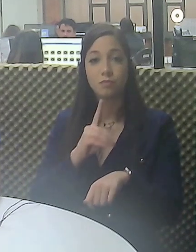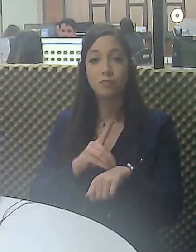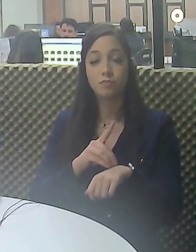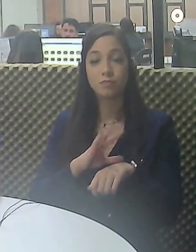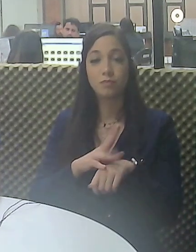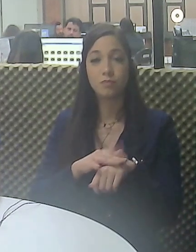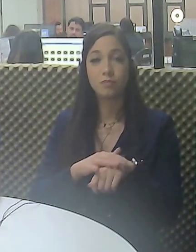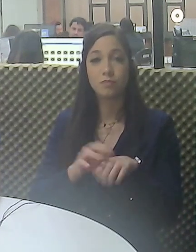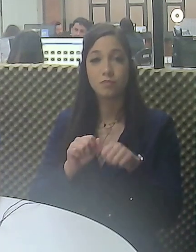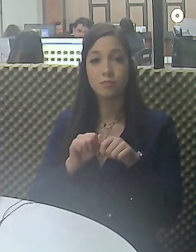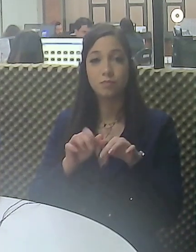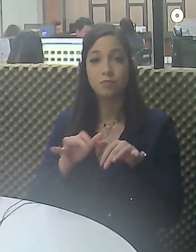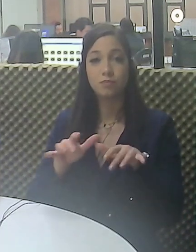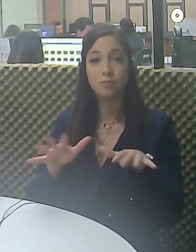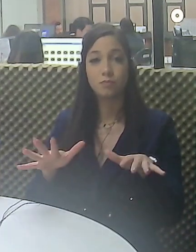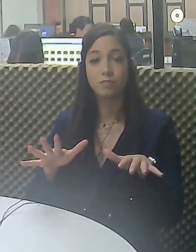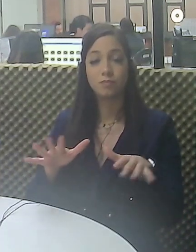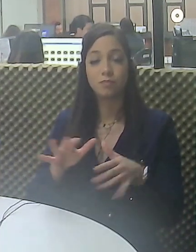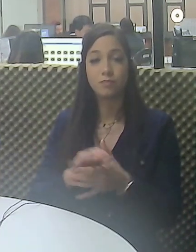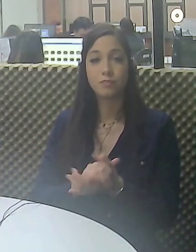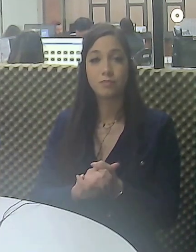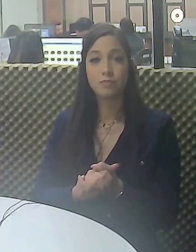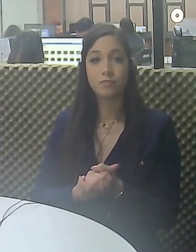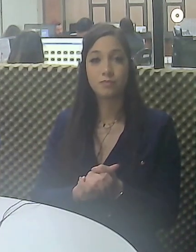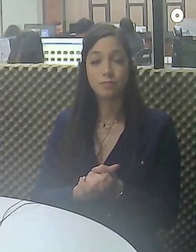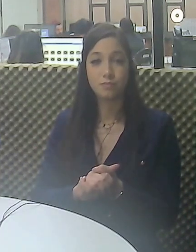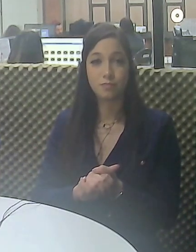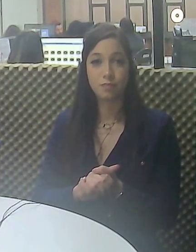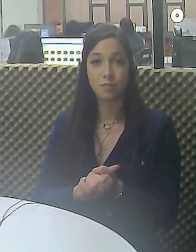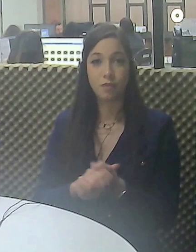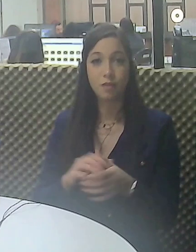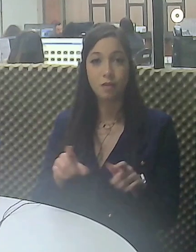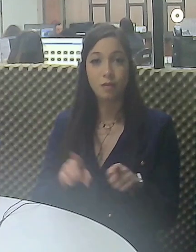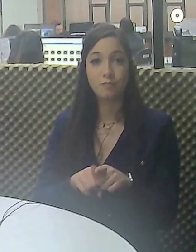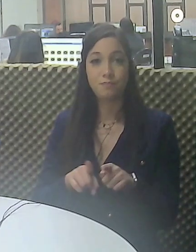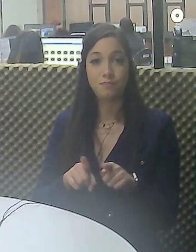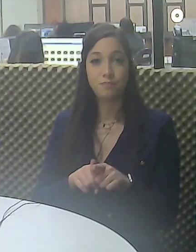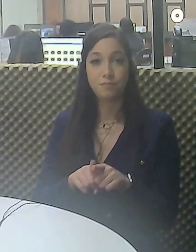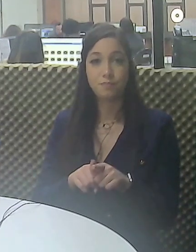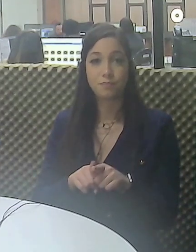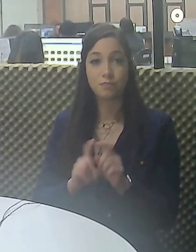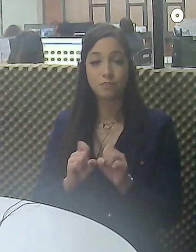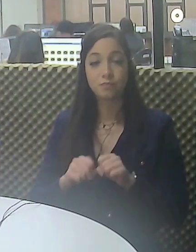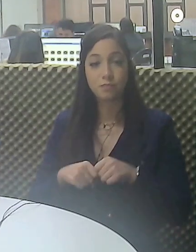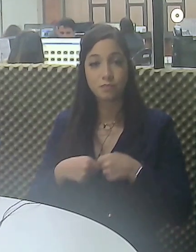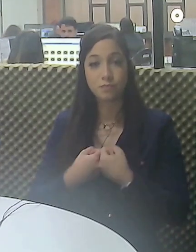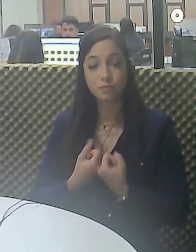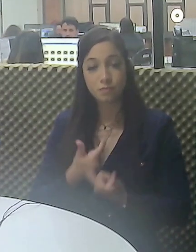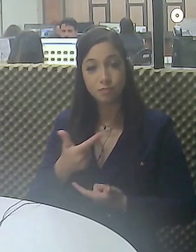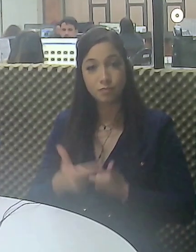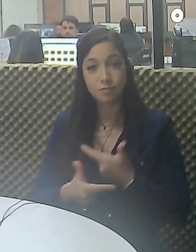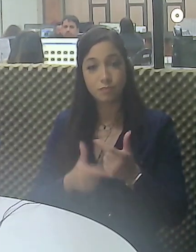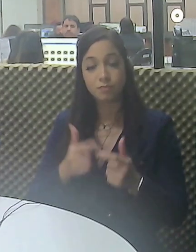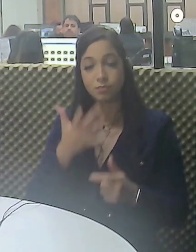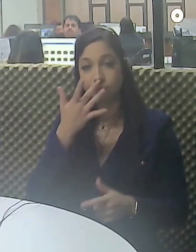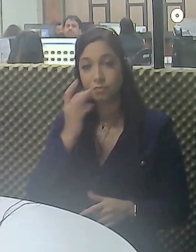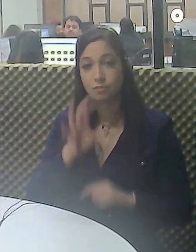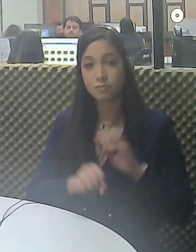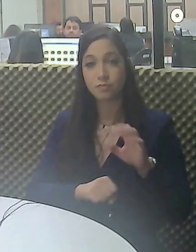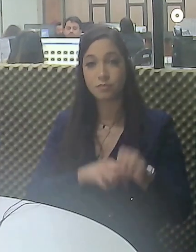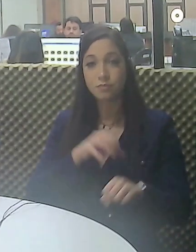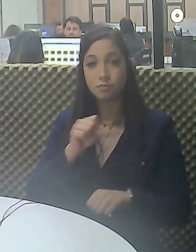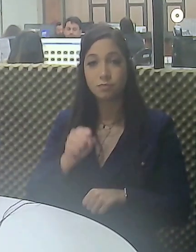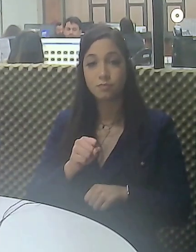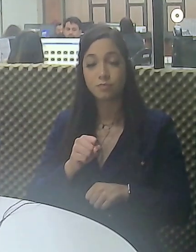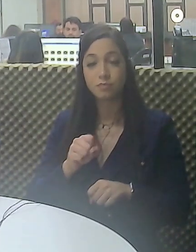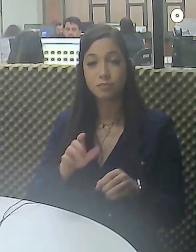das doenças transmitidas pelo mosquito da dengue. Além de promover intensificação dos serviços de coleta, limpeza,